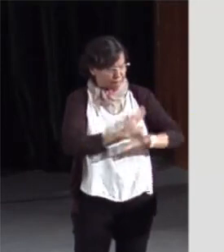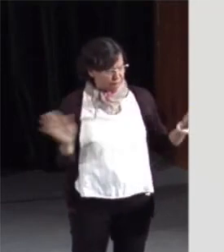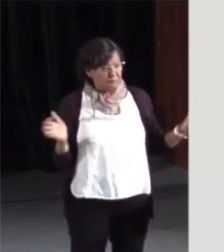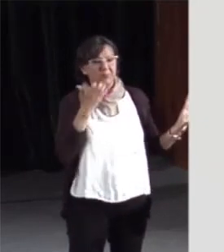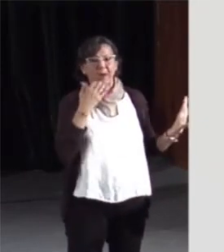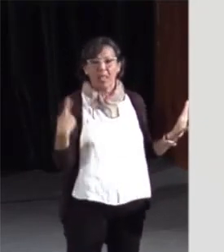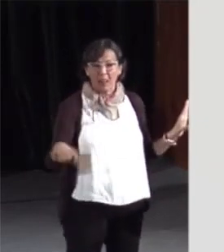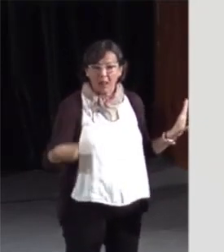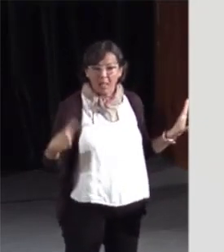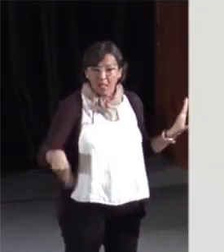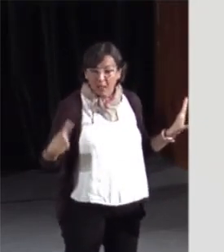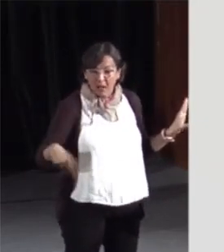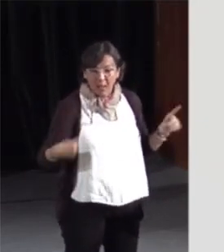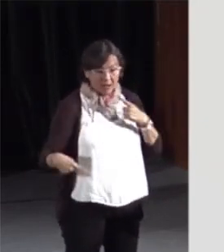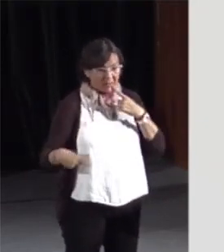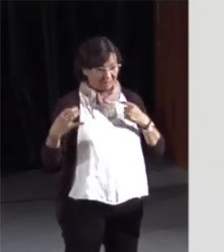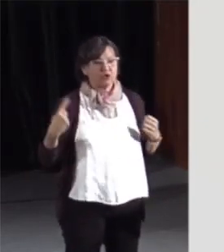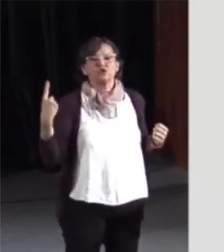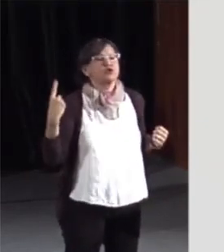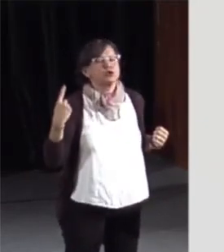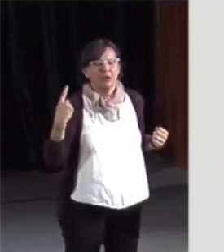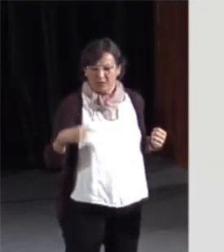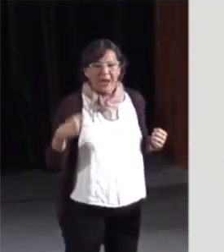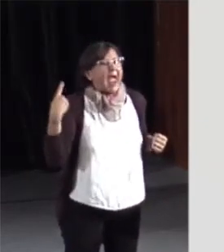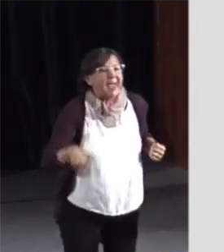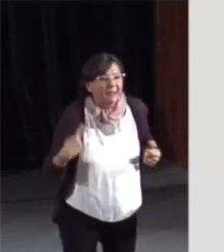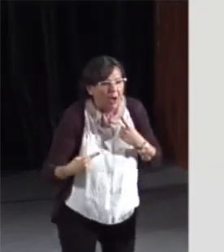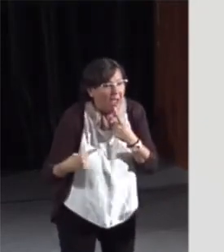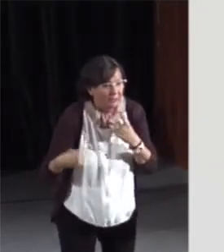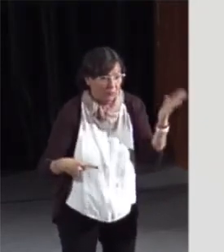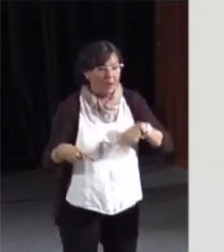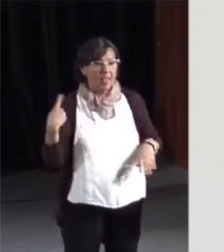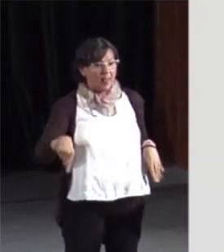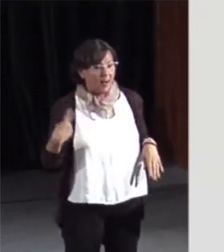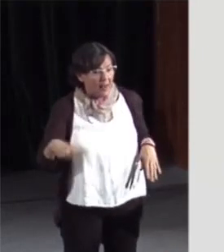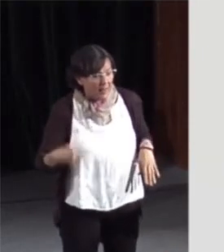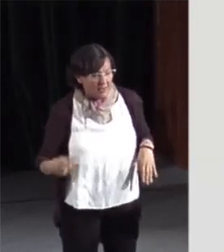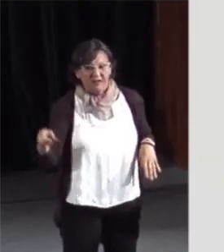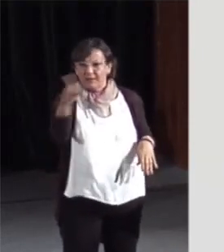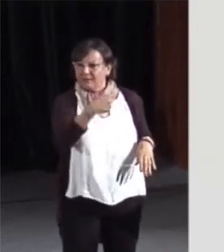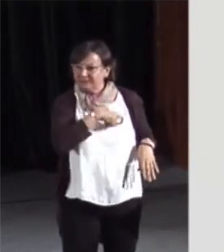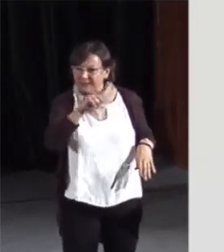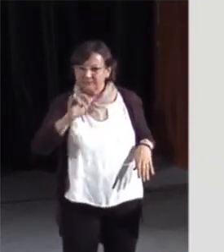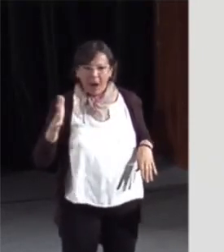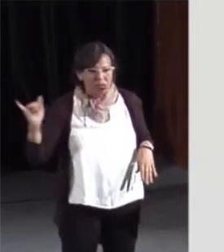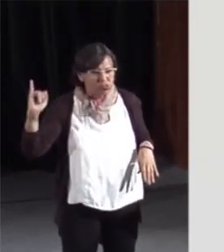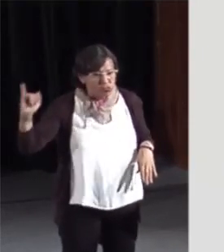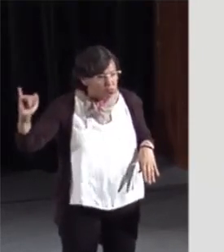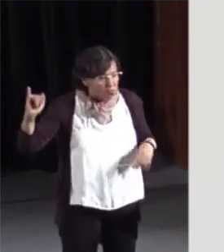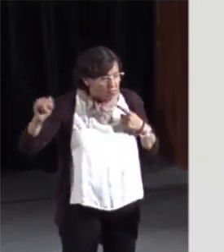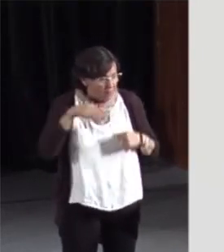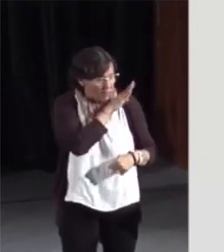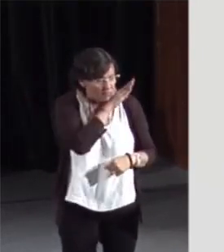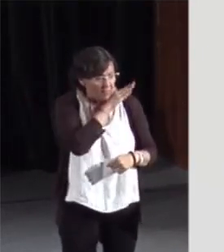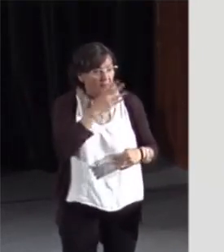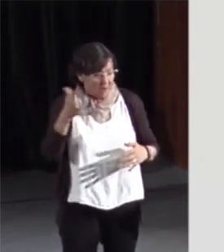vinculados necesariamente a la lengua de signos. Este es uno. A ver, hay. No dices hay, sino que utilizas este componente